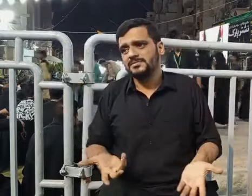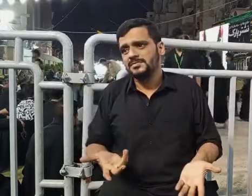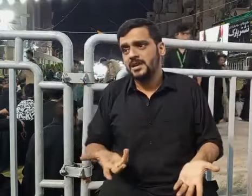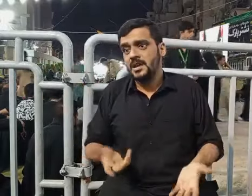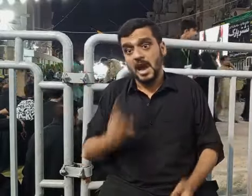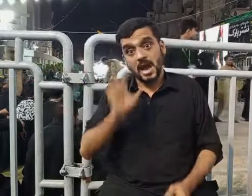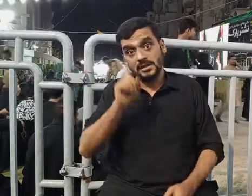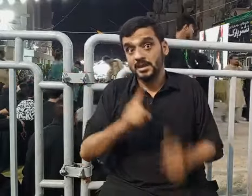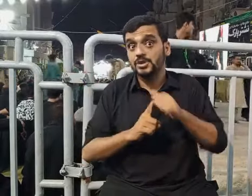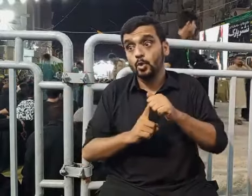کو